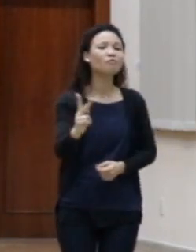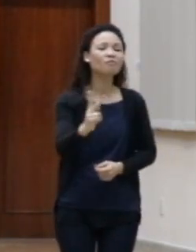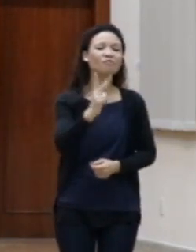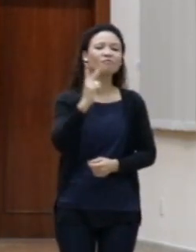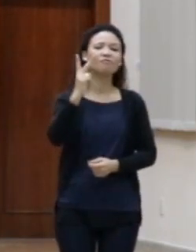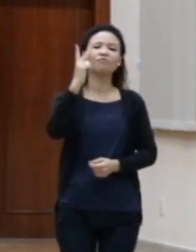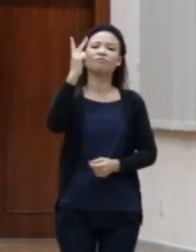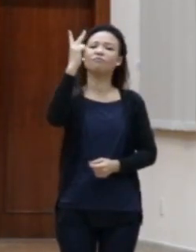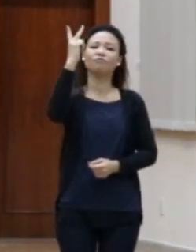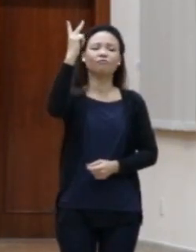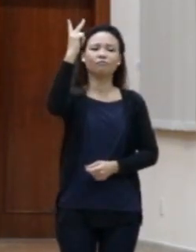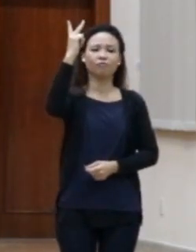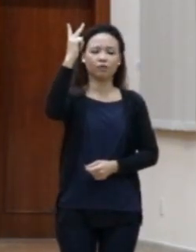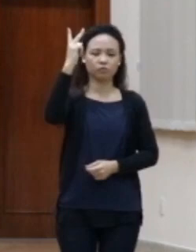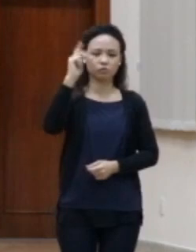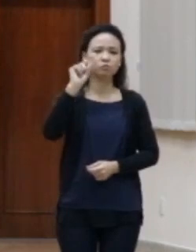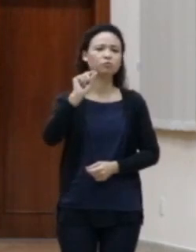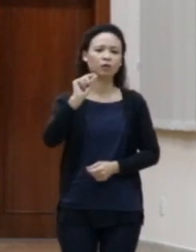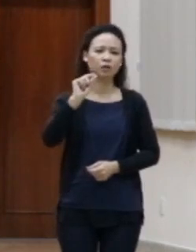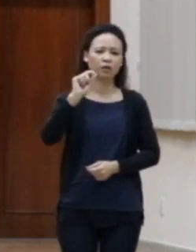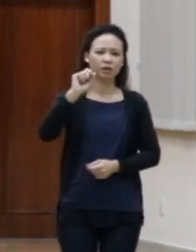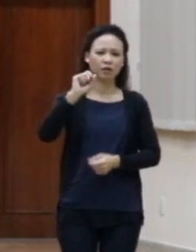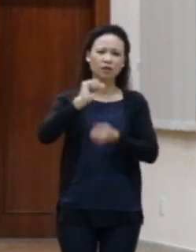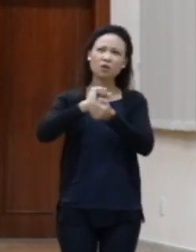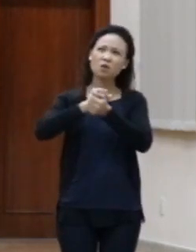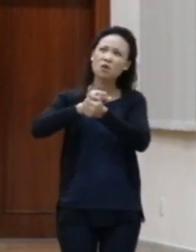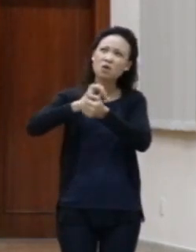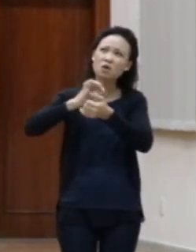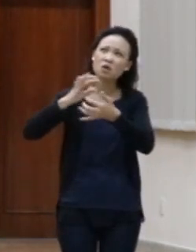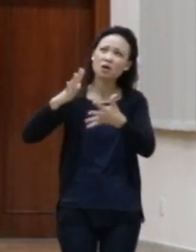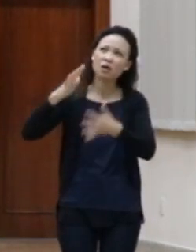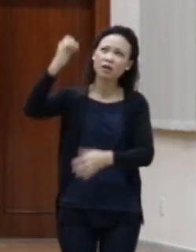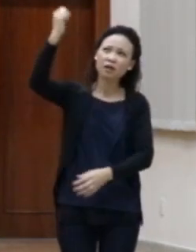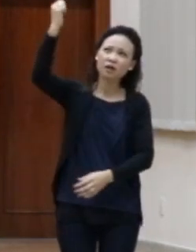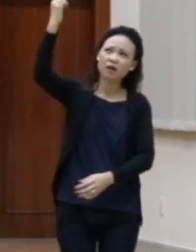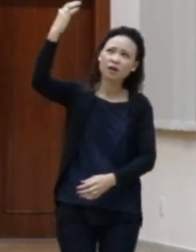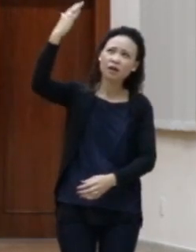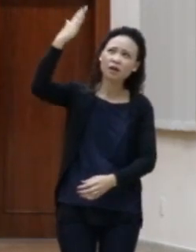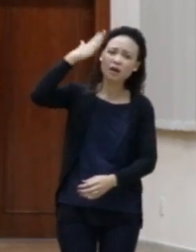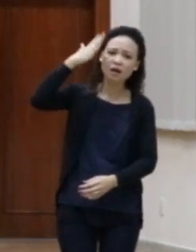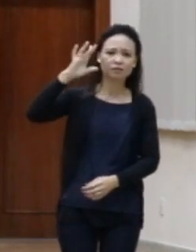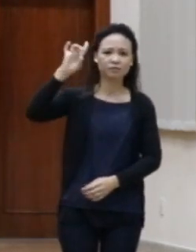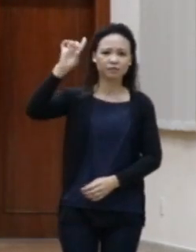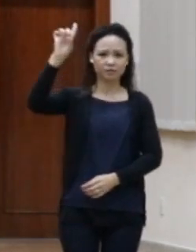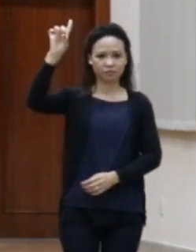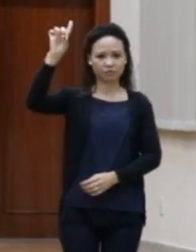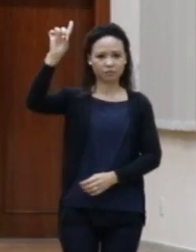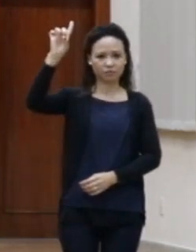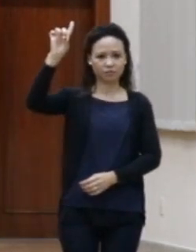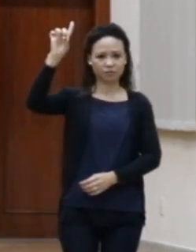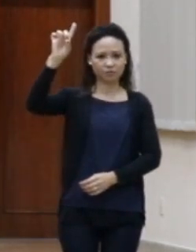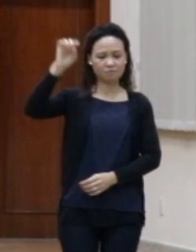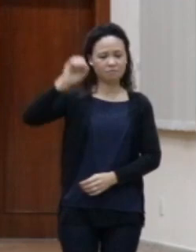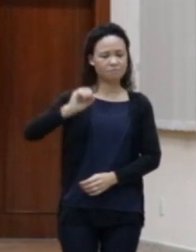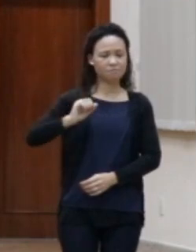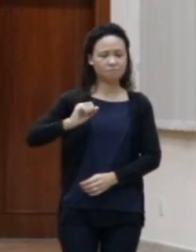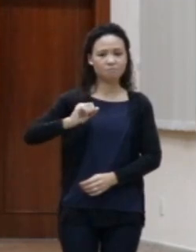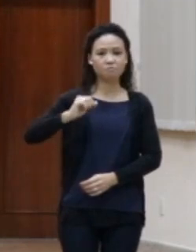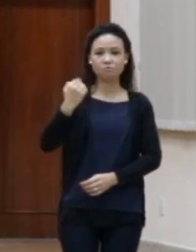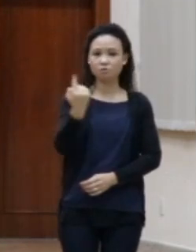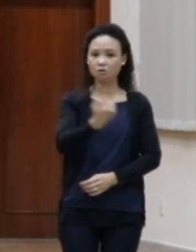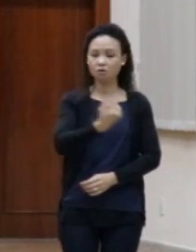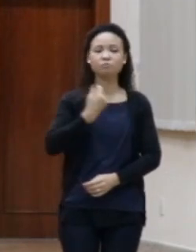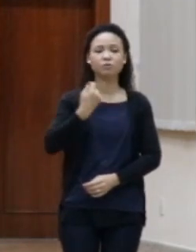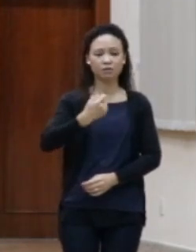glória de Deus, a graça de Deus, como algo mais precioso que a própria